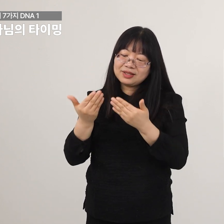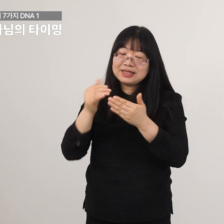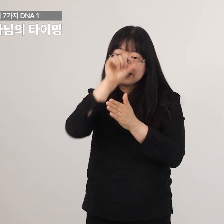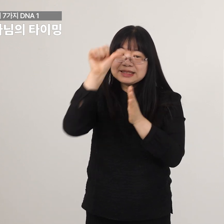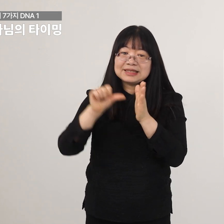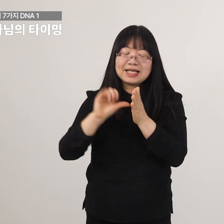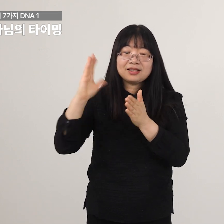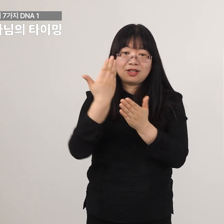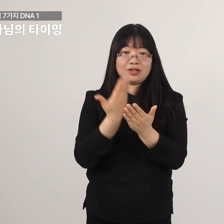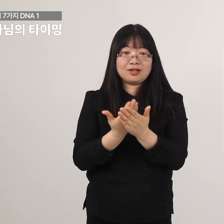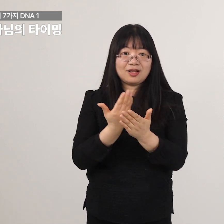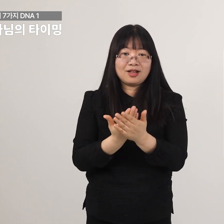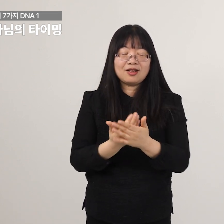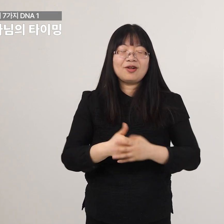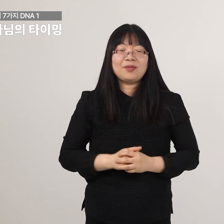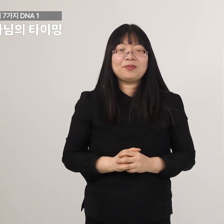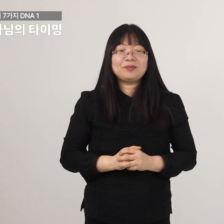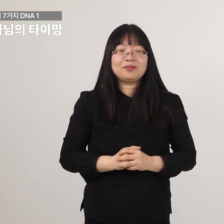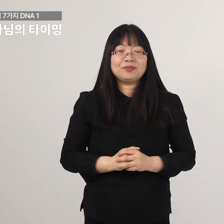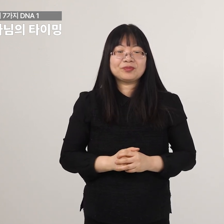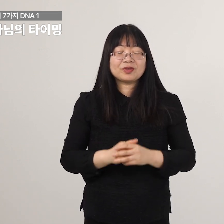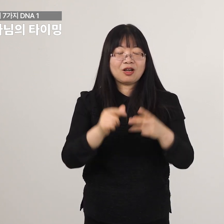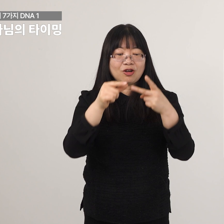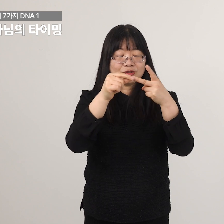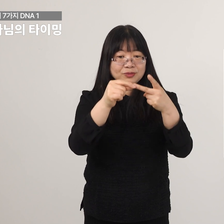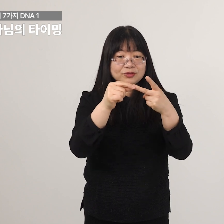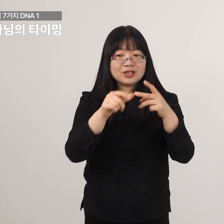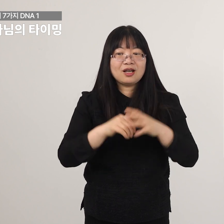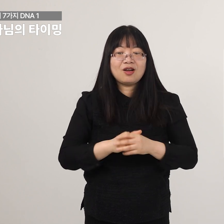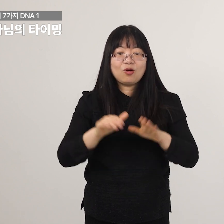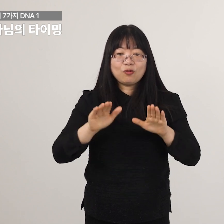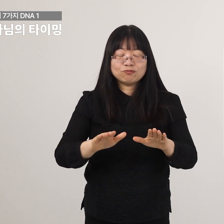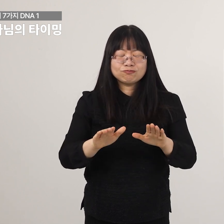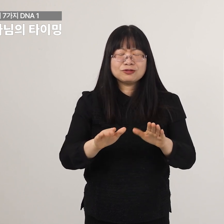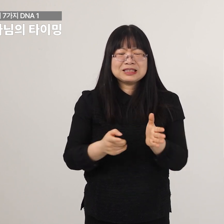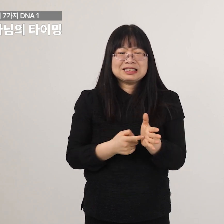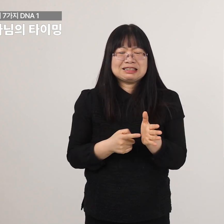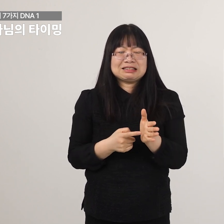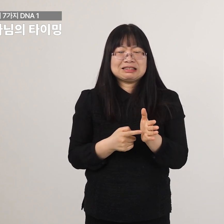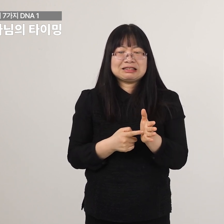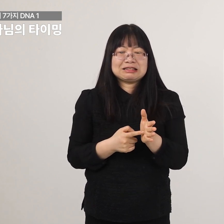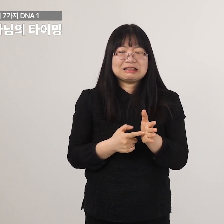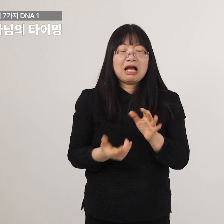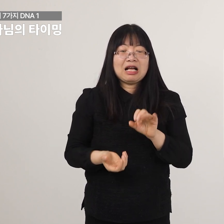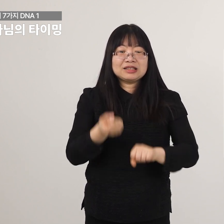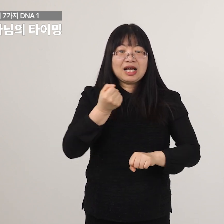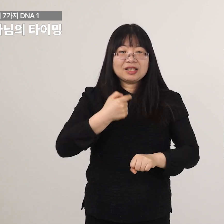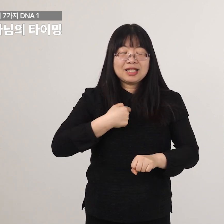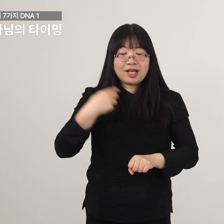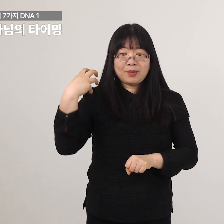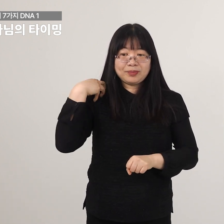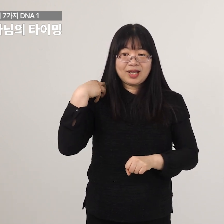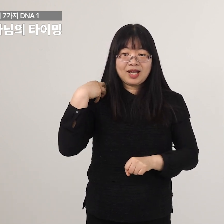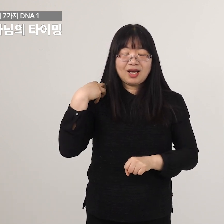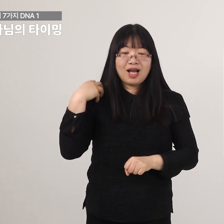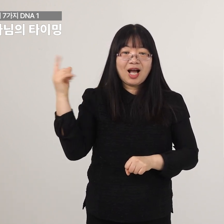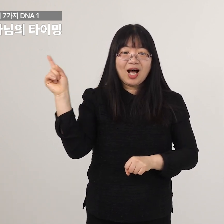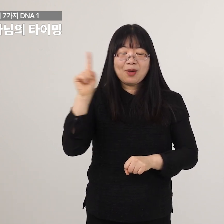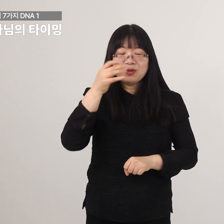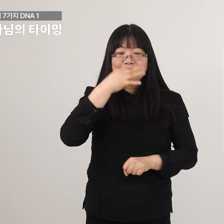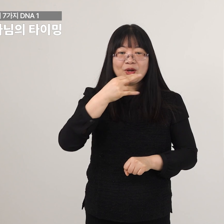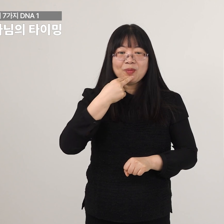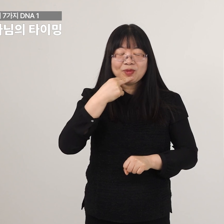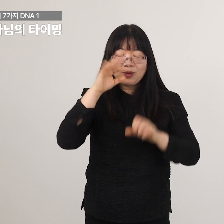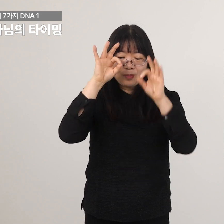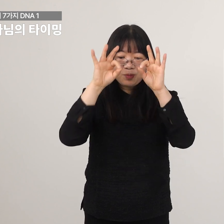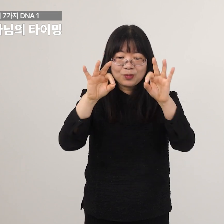하여 주시옵소서. 두 번째는 오늘 당장 내가 감당해야 될 아무 의미